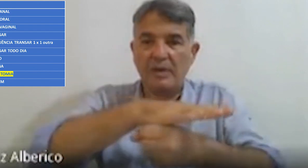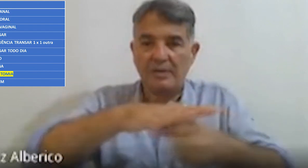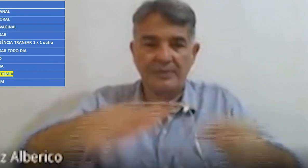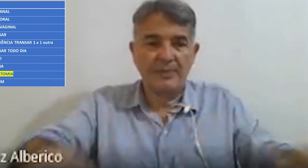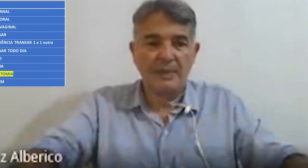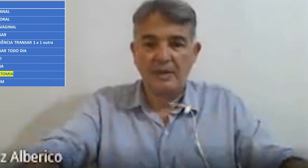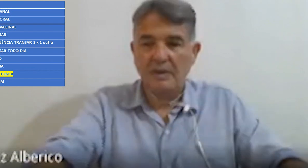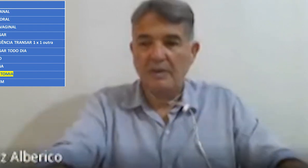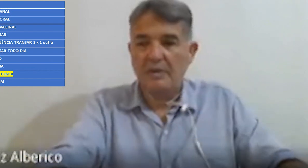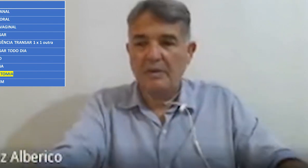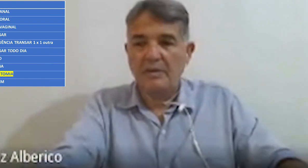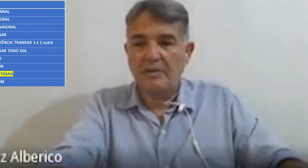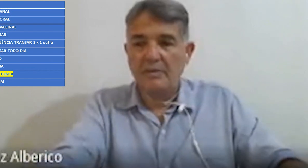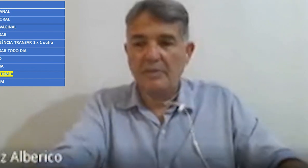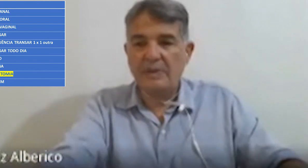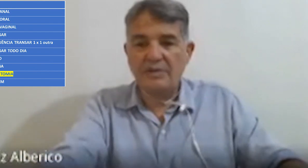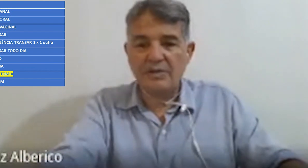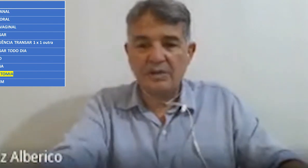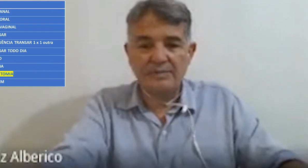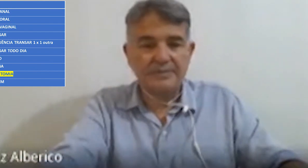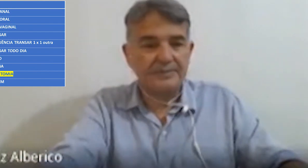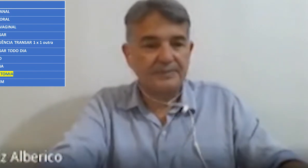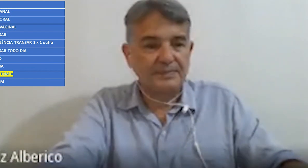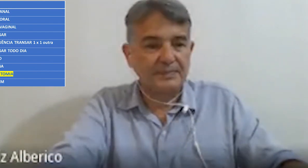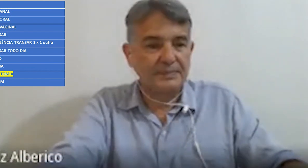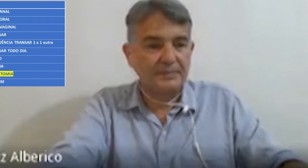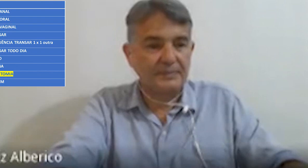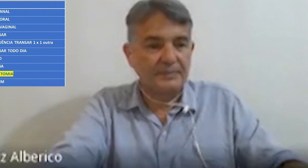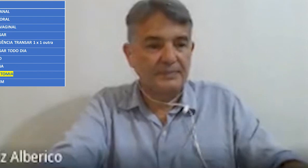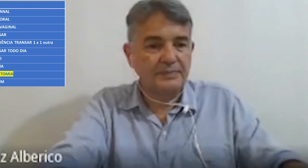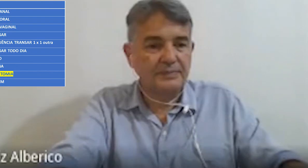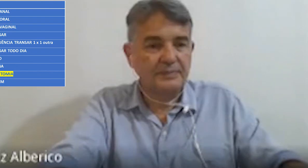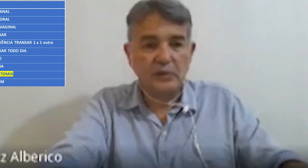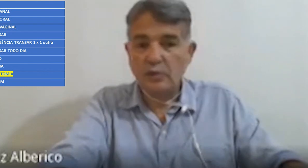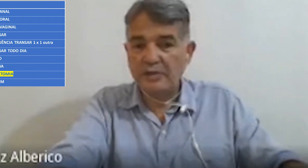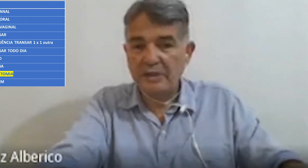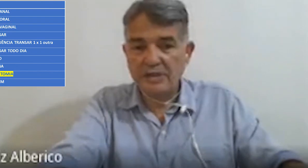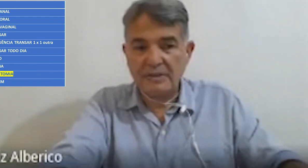para virgem. Dúvidas?